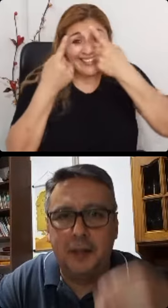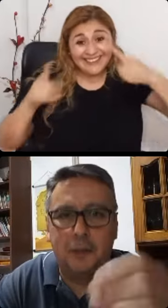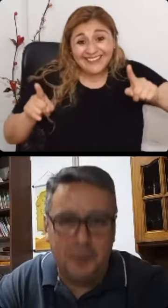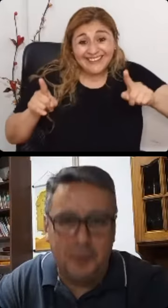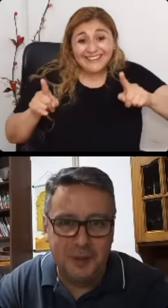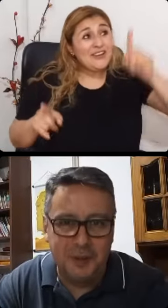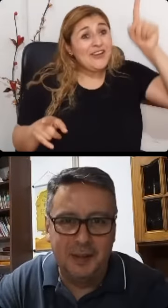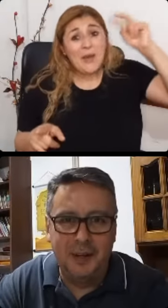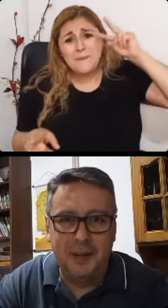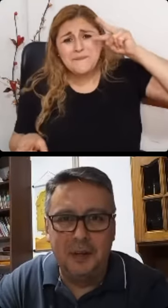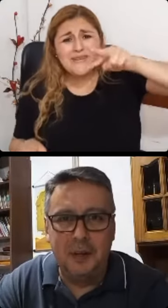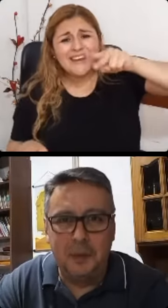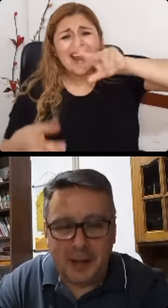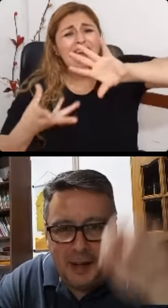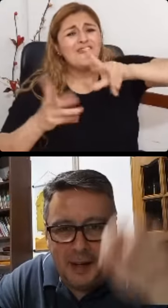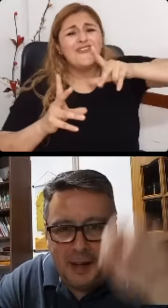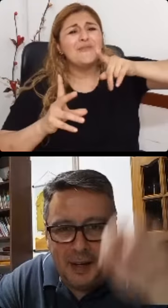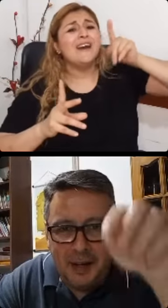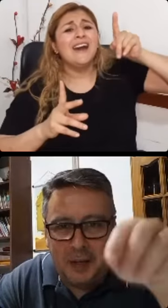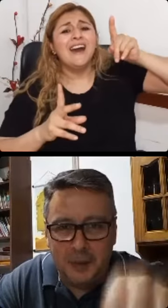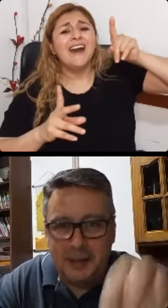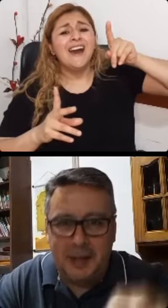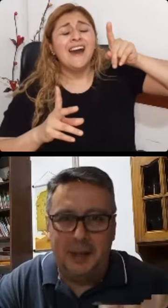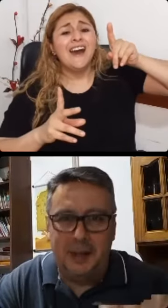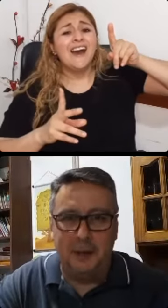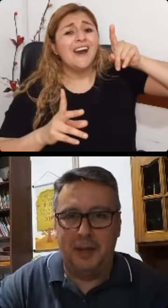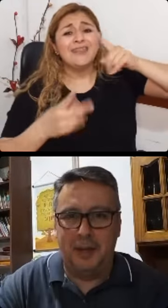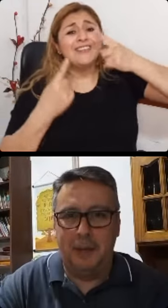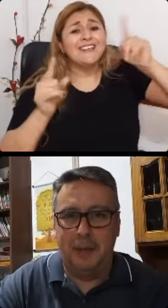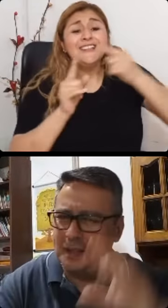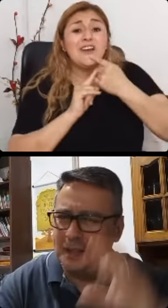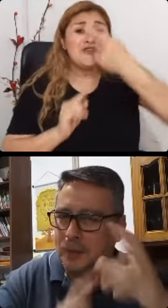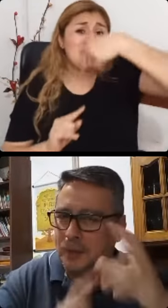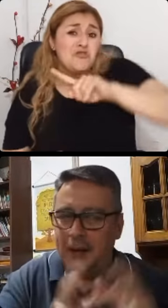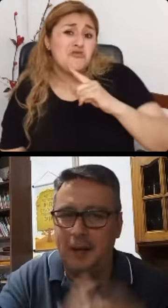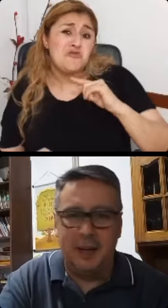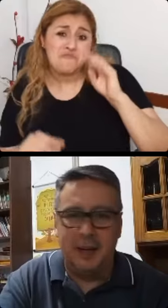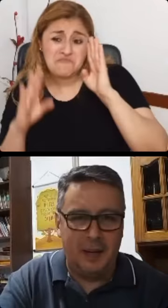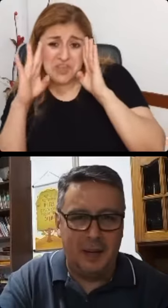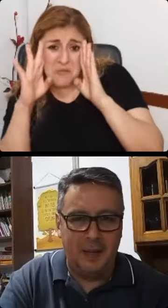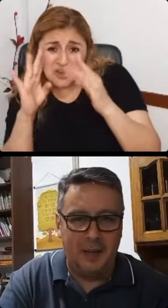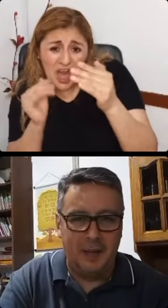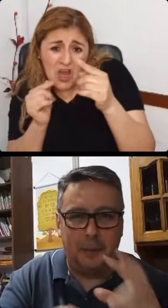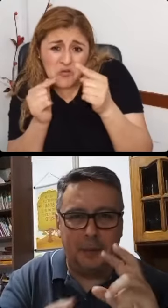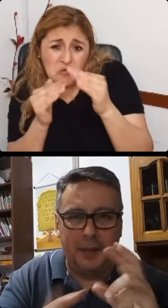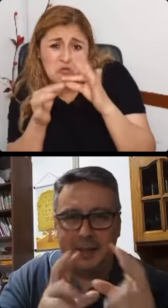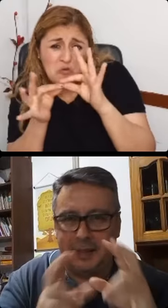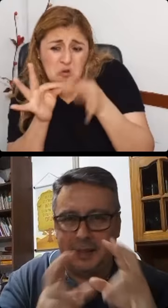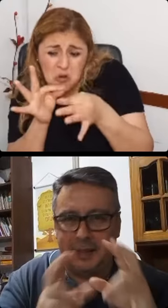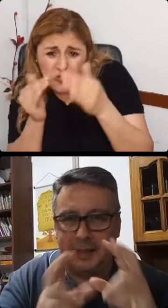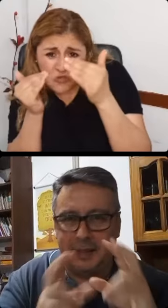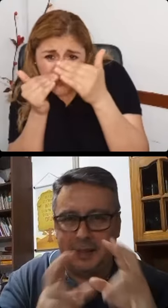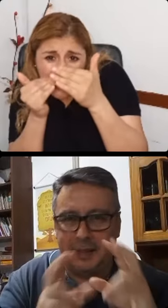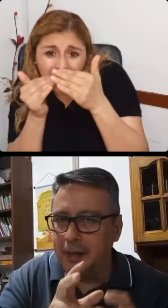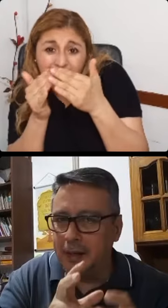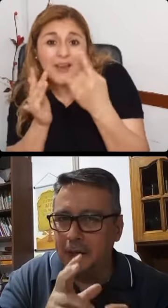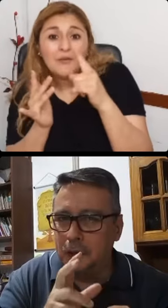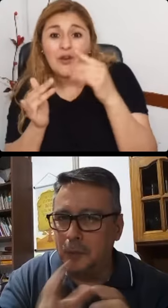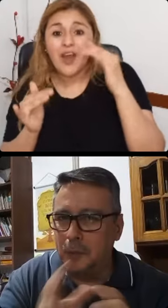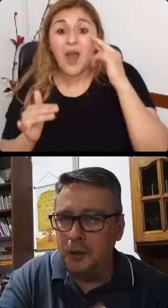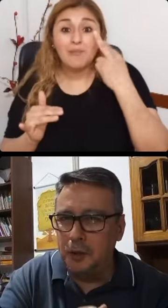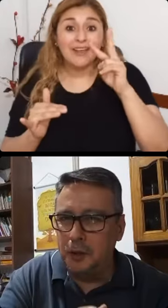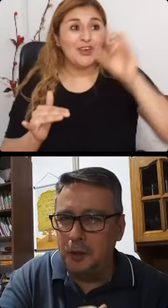a hacer con vos no ve lo que vos estás viendo ahora por eso necesitamos cambiar la mirada para poder tratar de ver